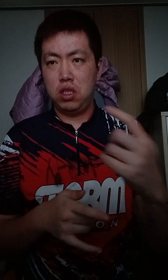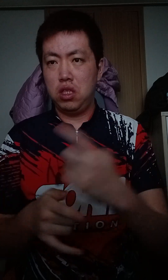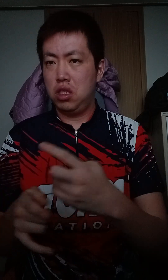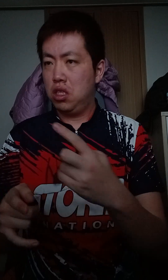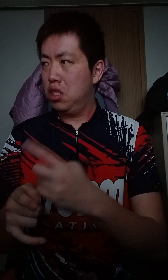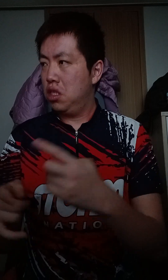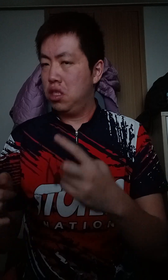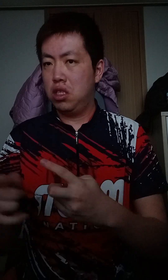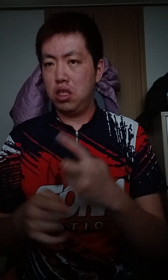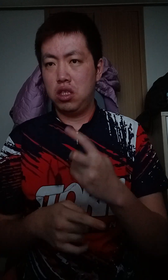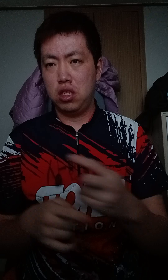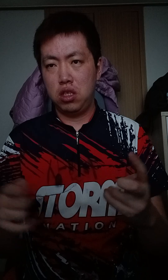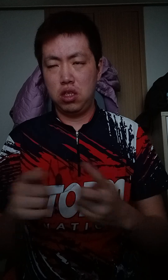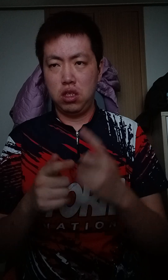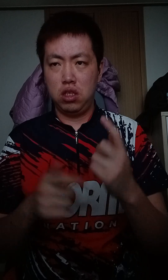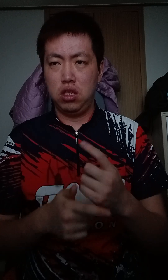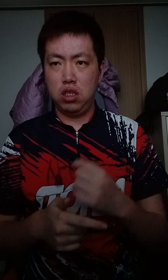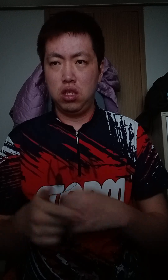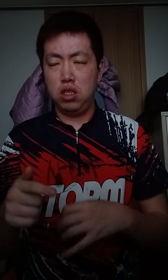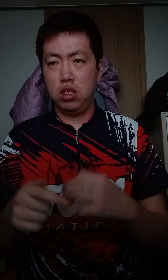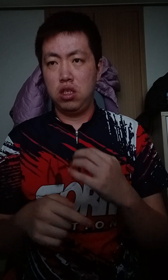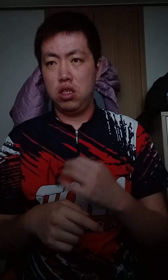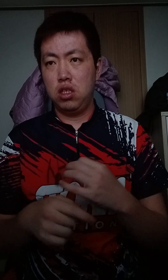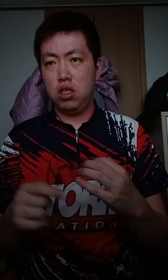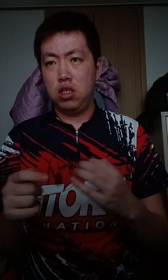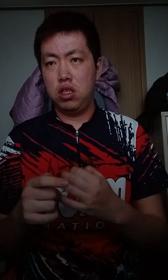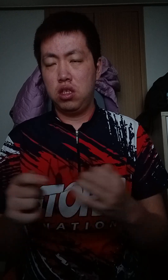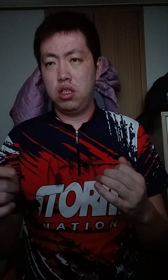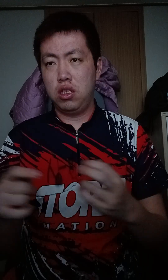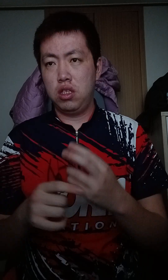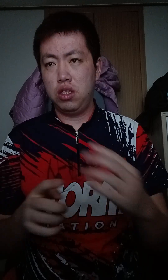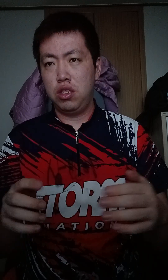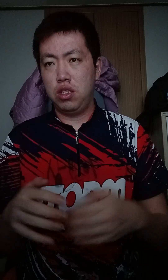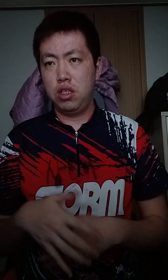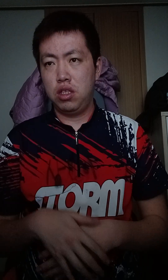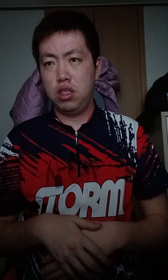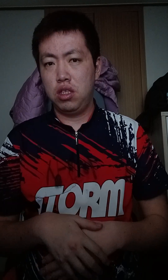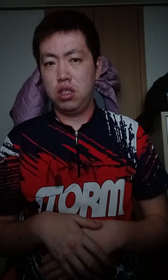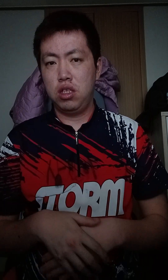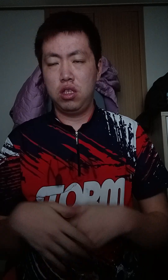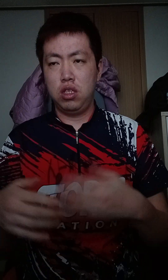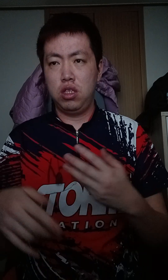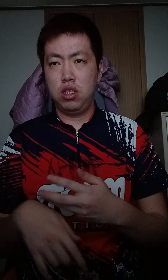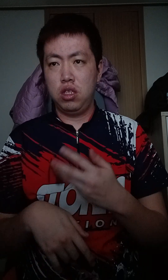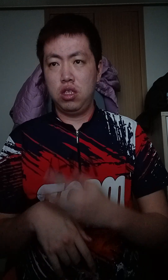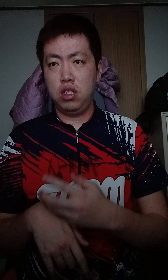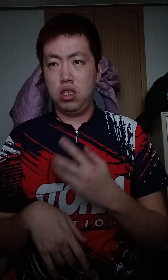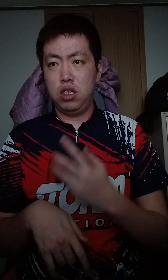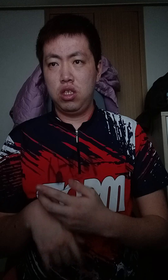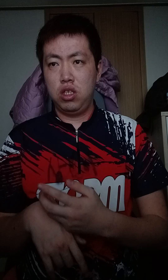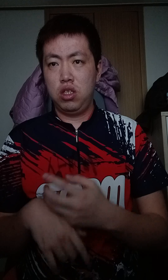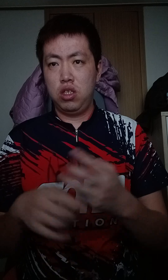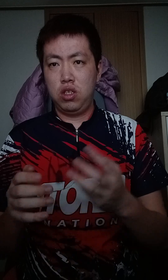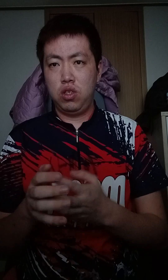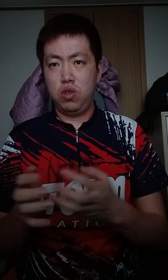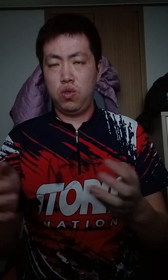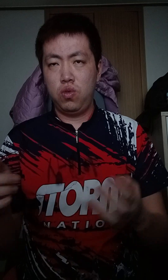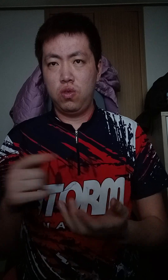이제 직원들과 사회복무요원들에게도 명령을 했어요. 수사에 수사에 착수한 경찰은 해당 원장을 장애인 복지법 위반